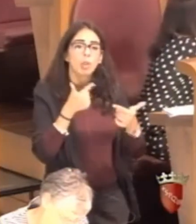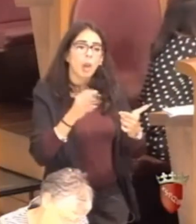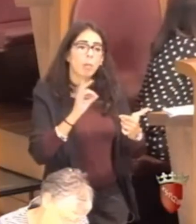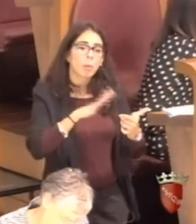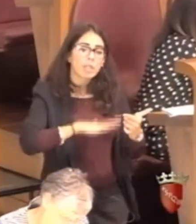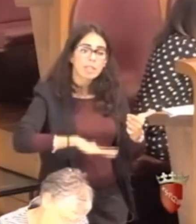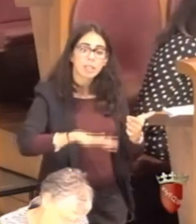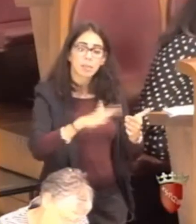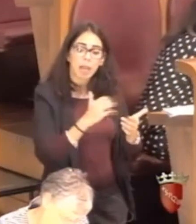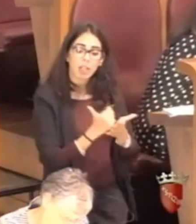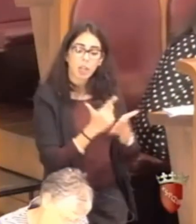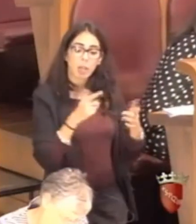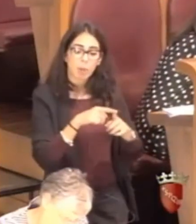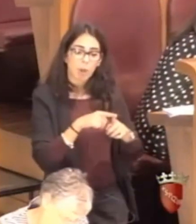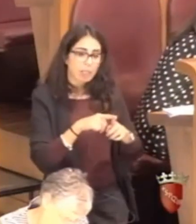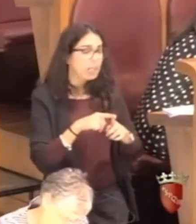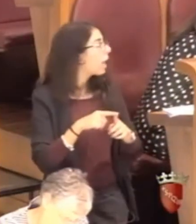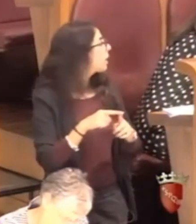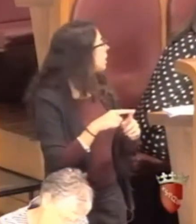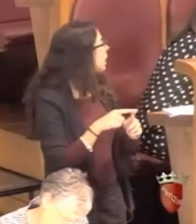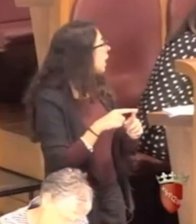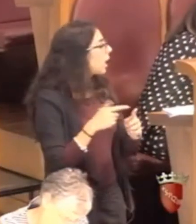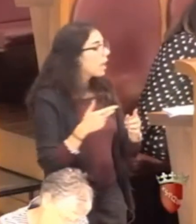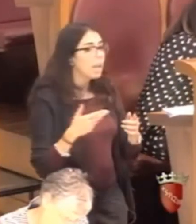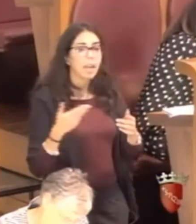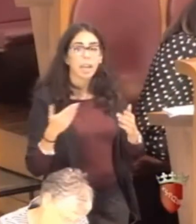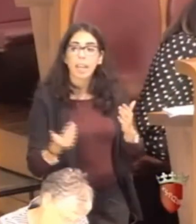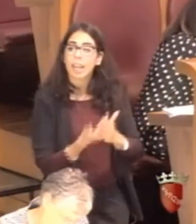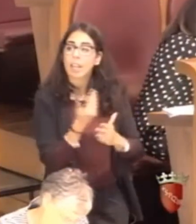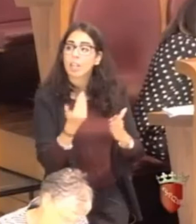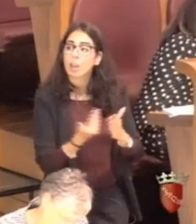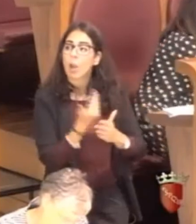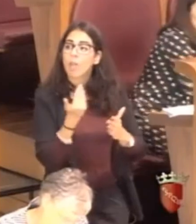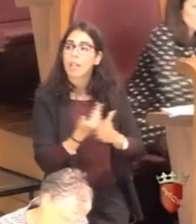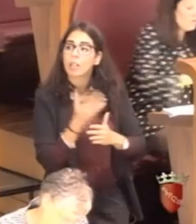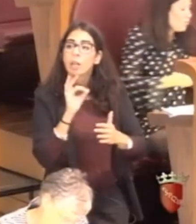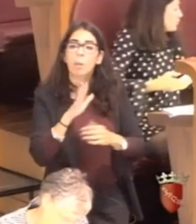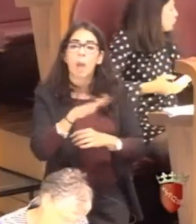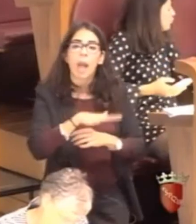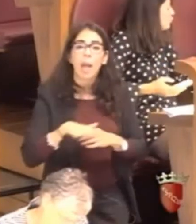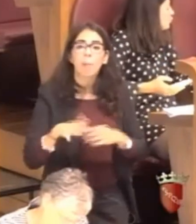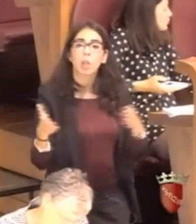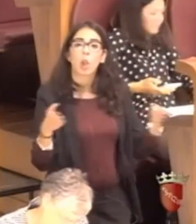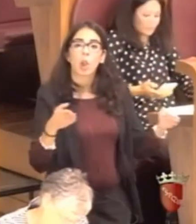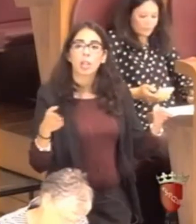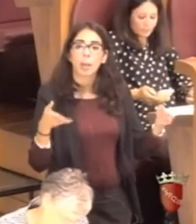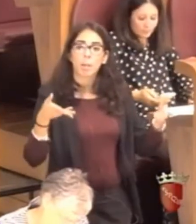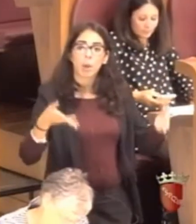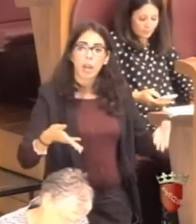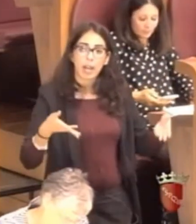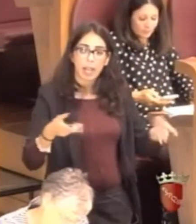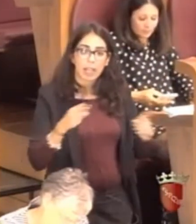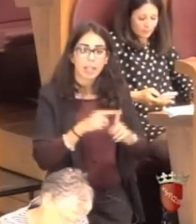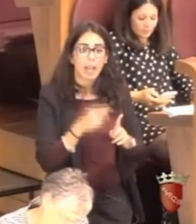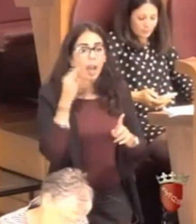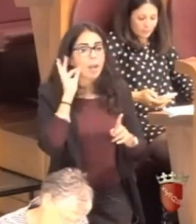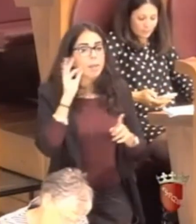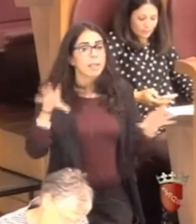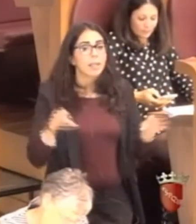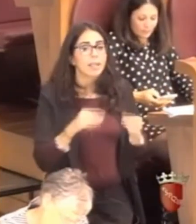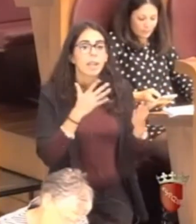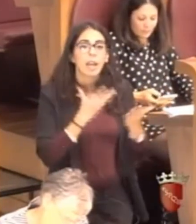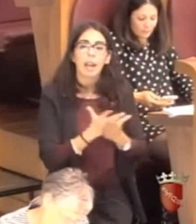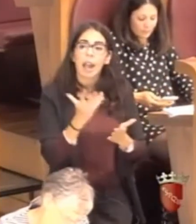di innovazione in ambito di contemporaneità, per iniziare a raccontare quello che